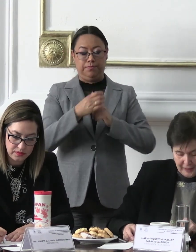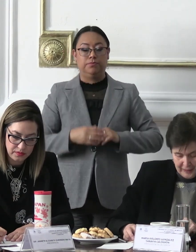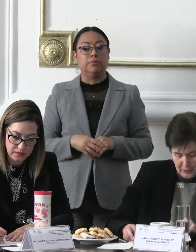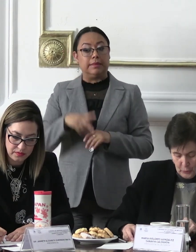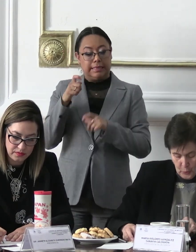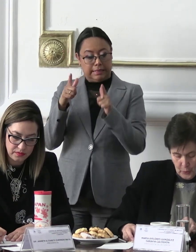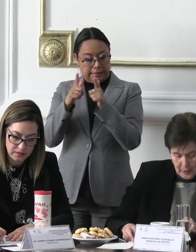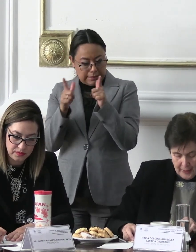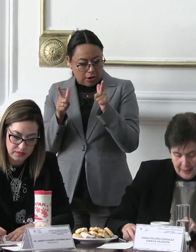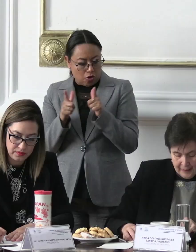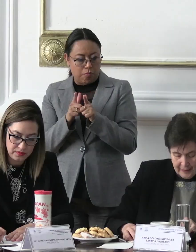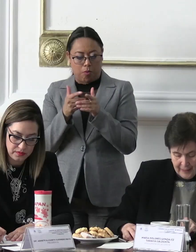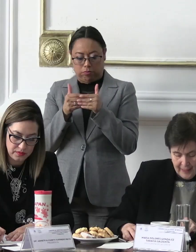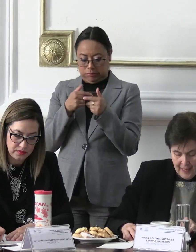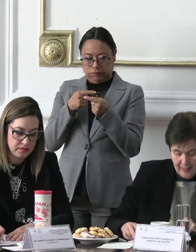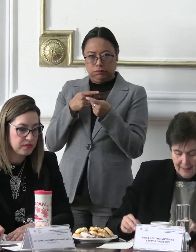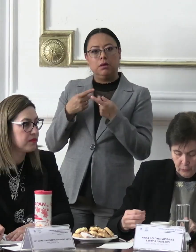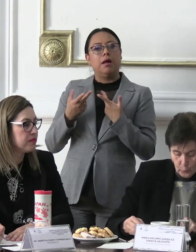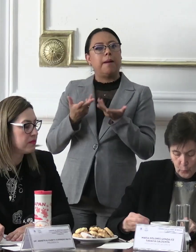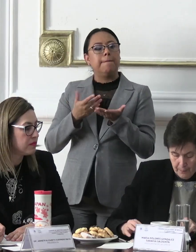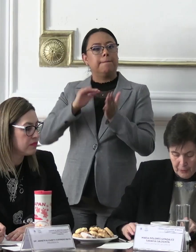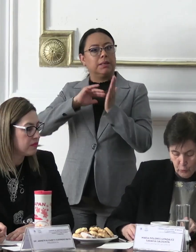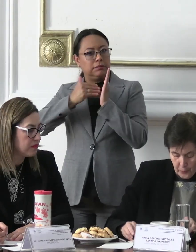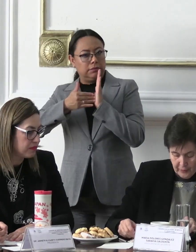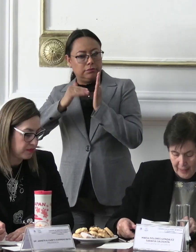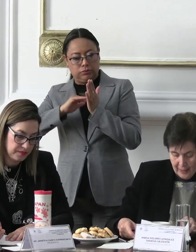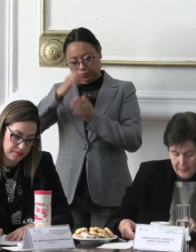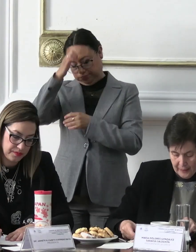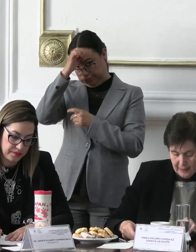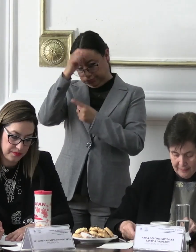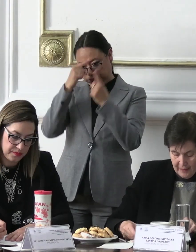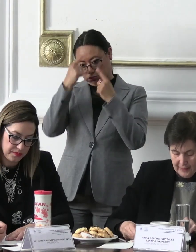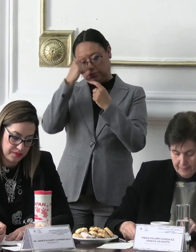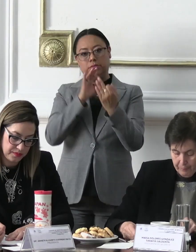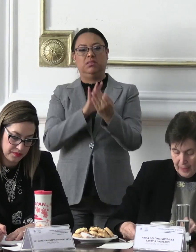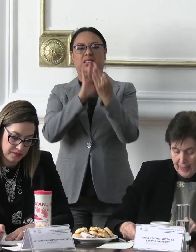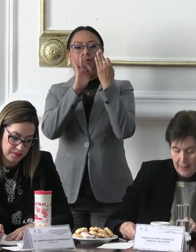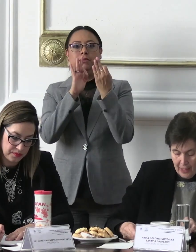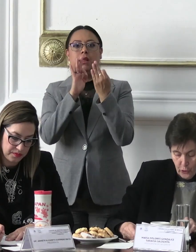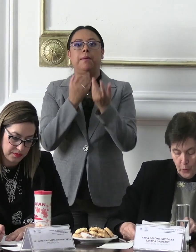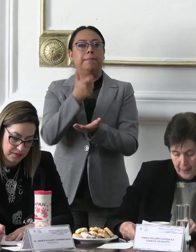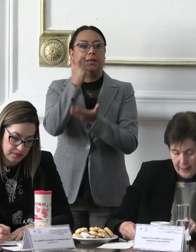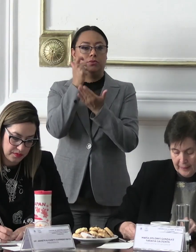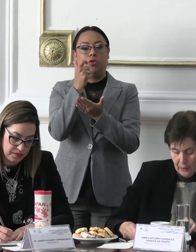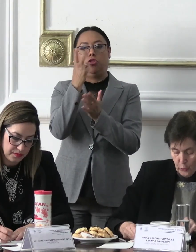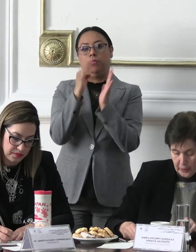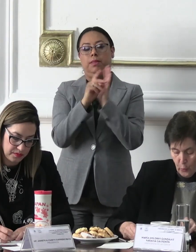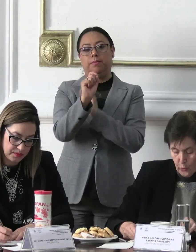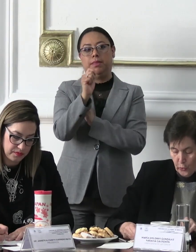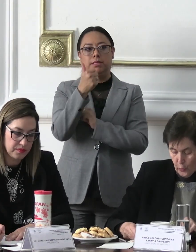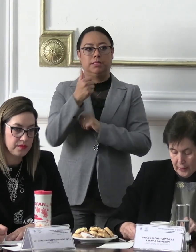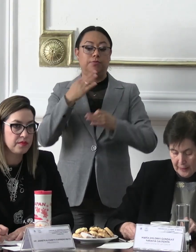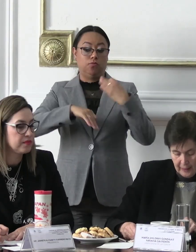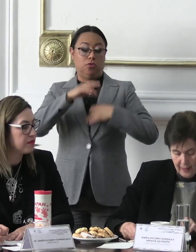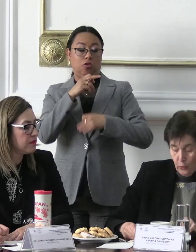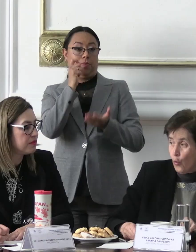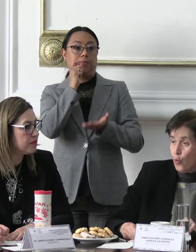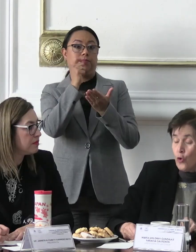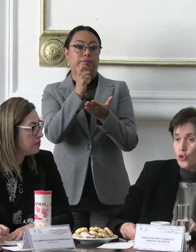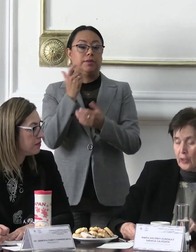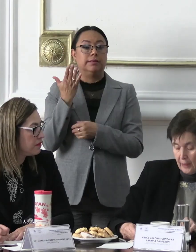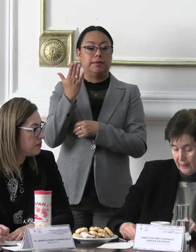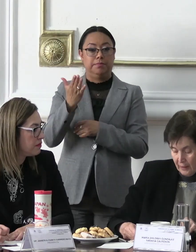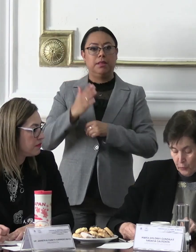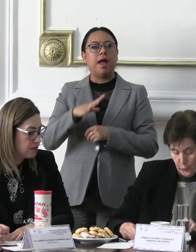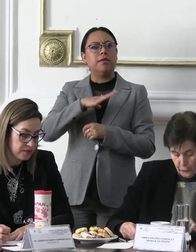muy estratégico de cara a la estructura presupuestal del 26. La mayor parte de los recursos solicitados,